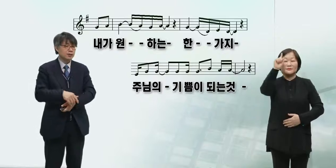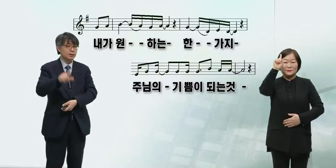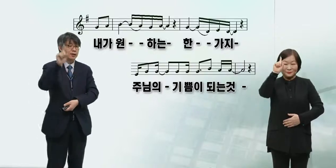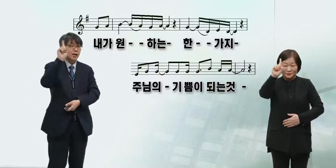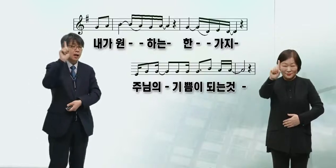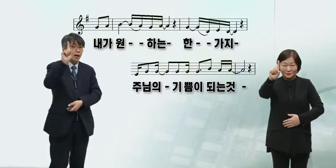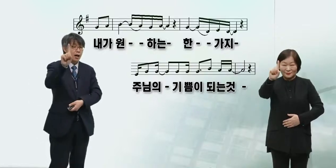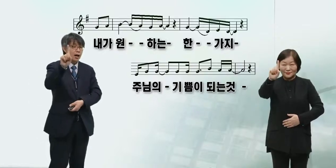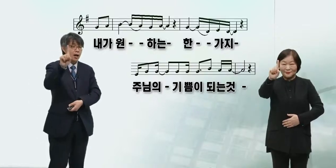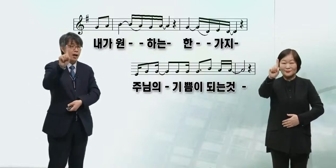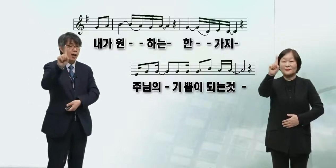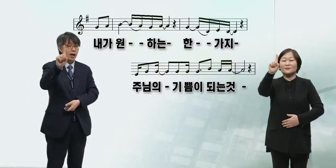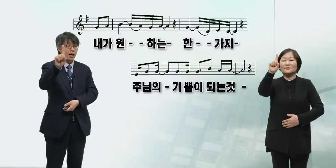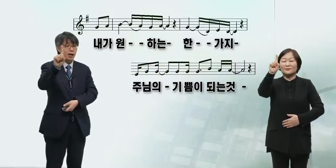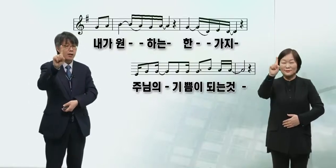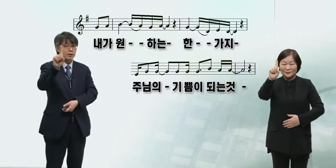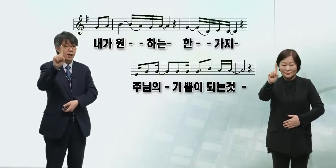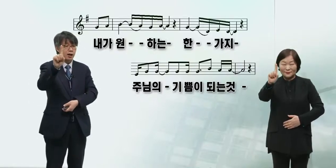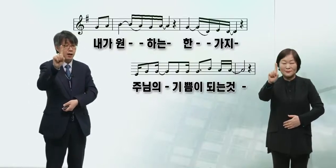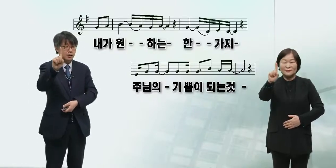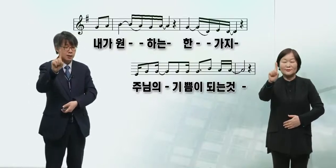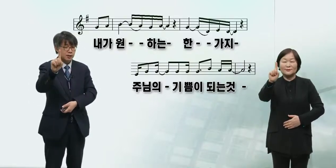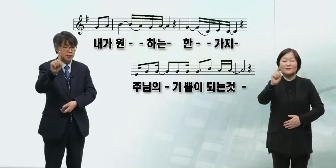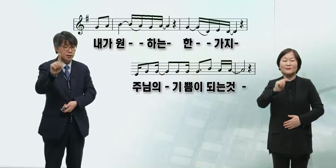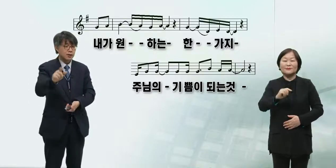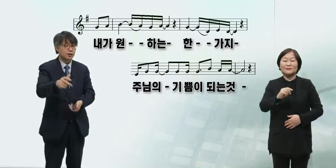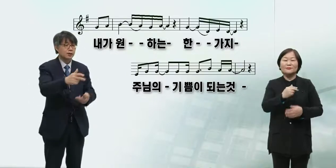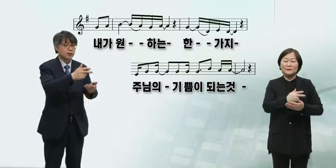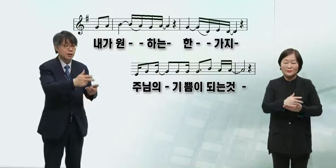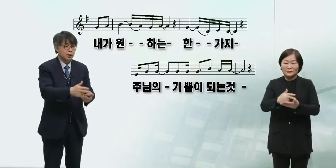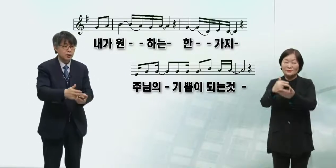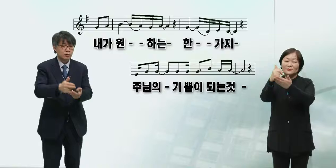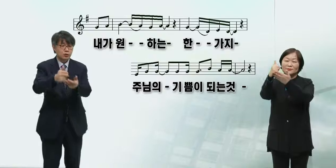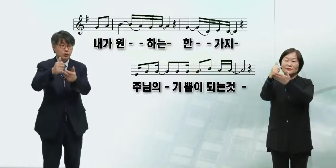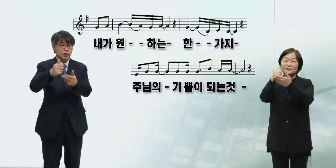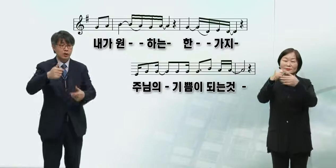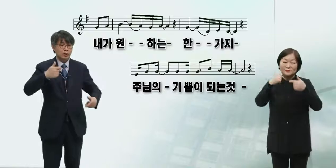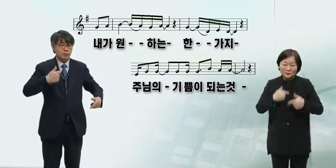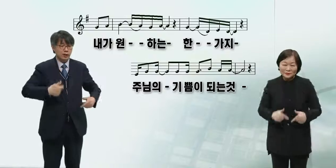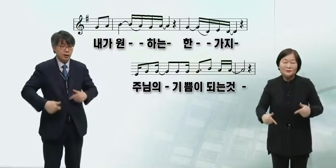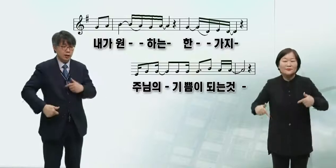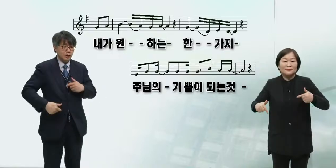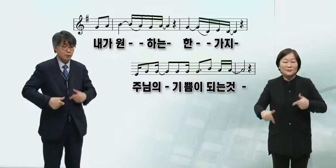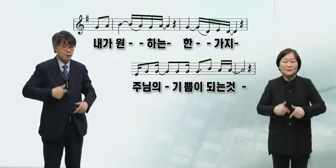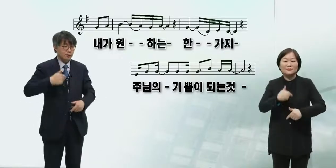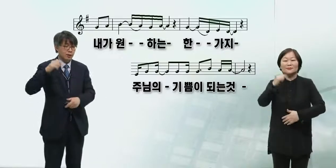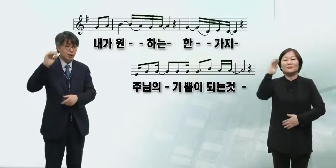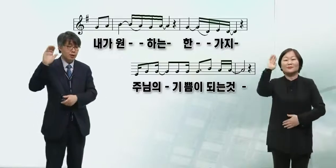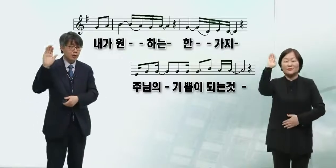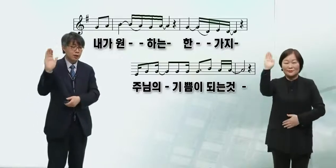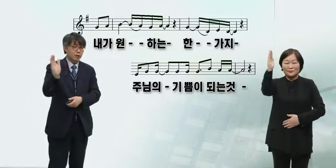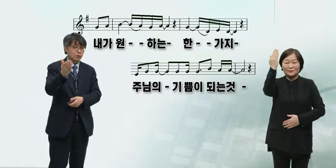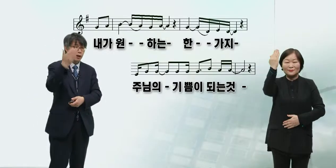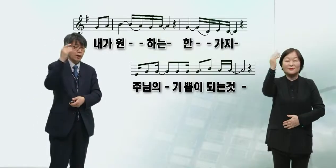원하는 한 가지, 주님의 기쁨이